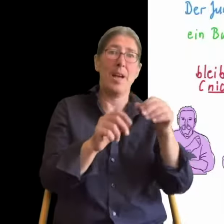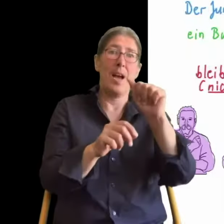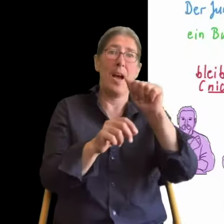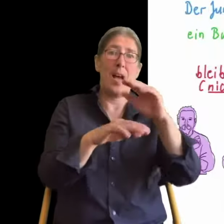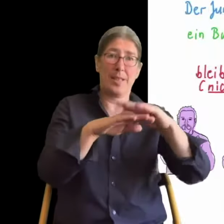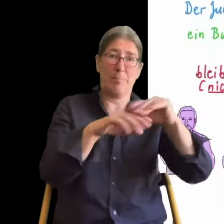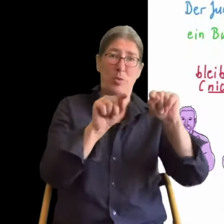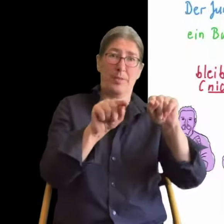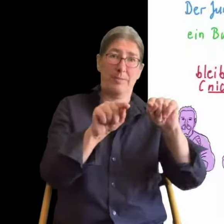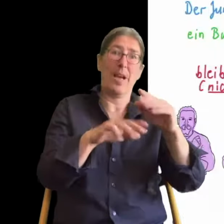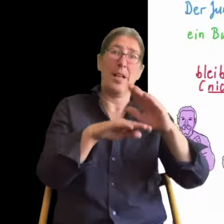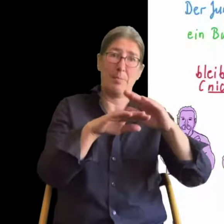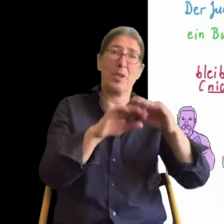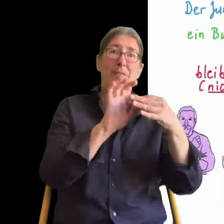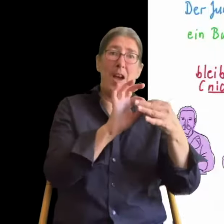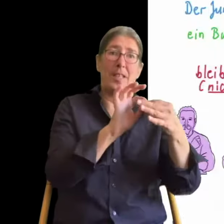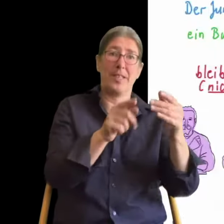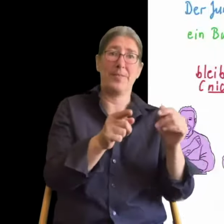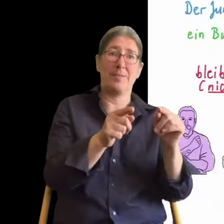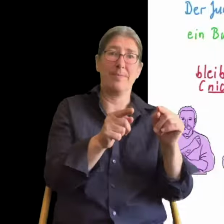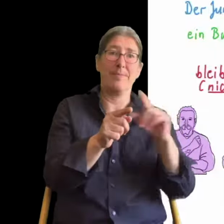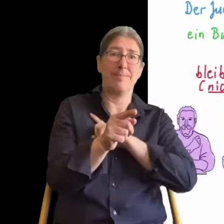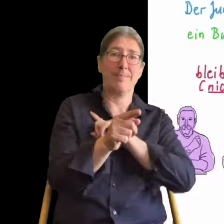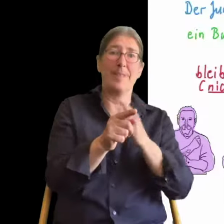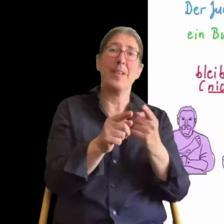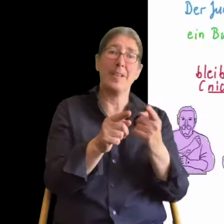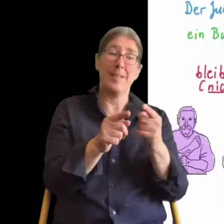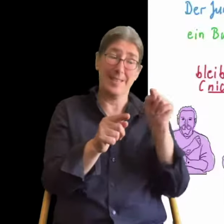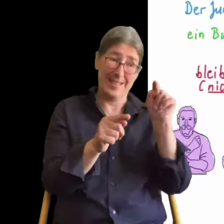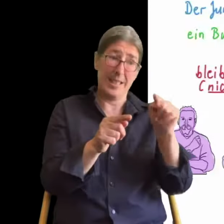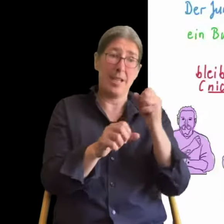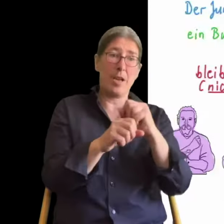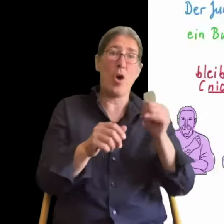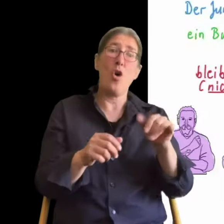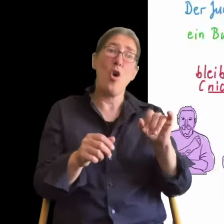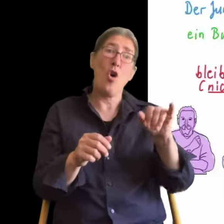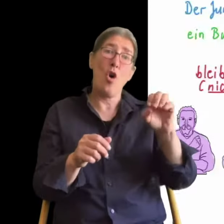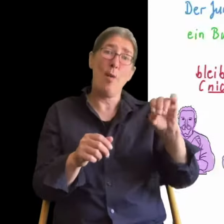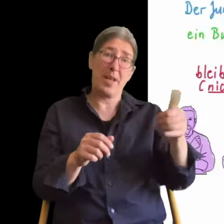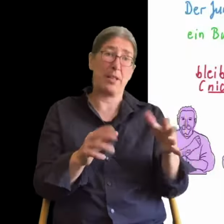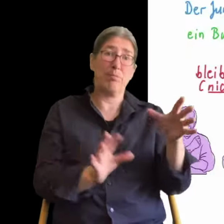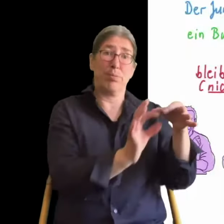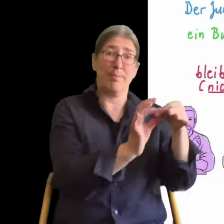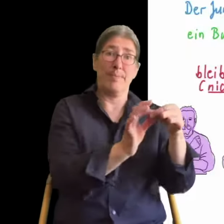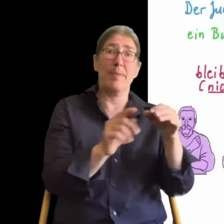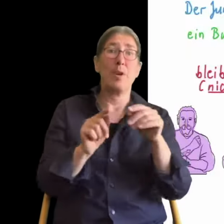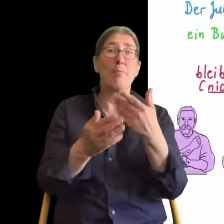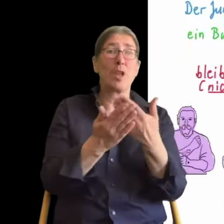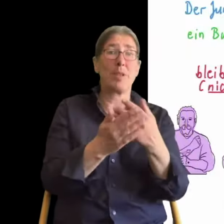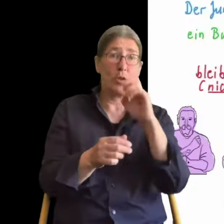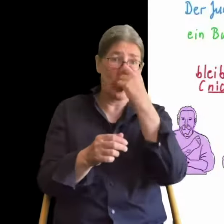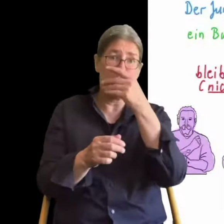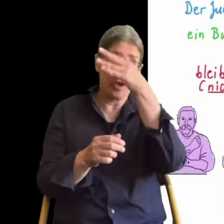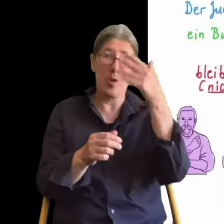Attribut, attributive Adjektive. Und man kann diese attributiven Adjektive natürlich auch im Objekt einsetzen. Der neugierige